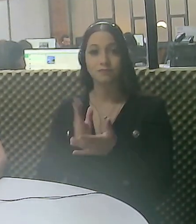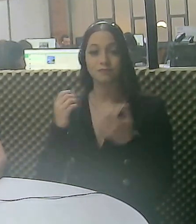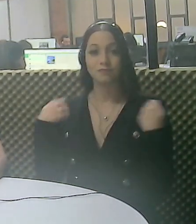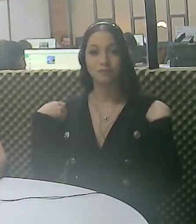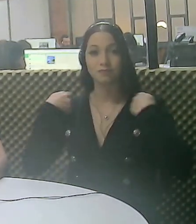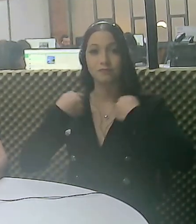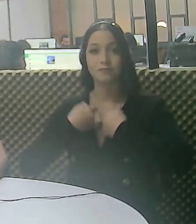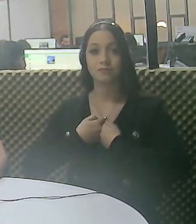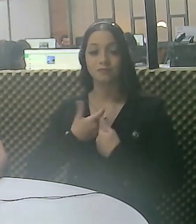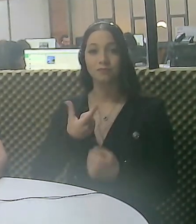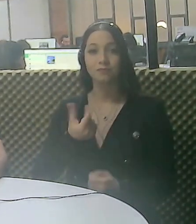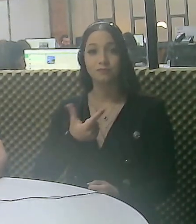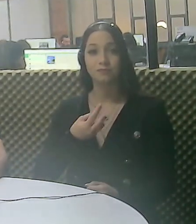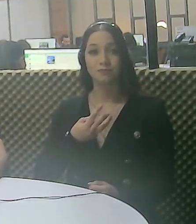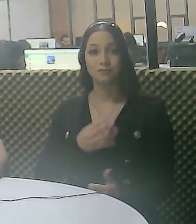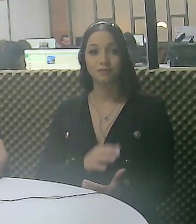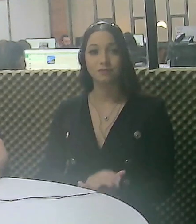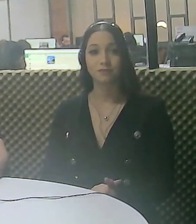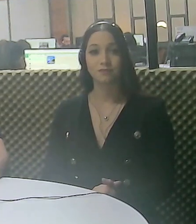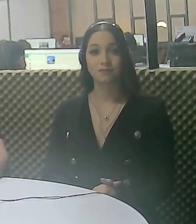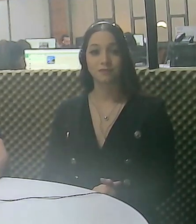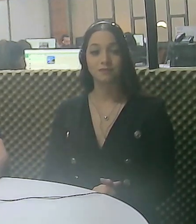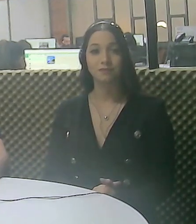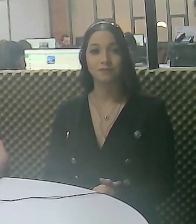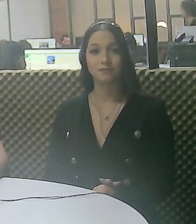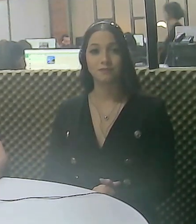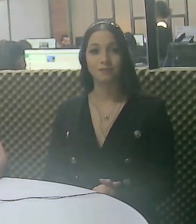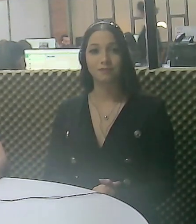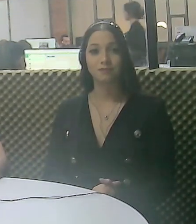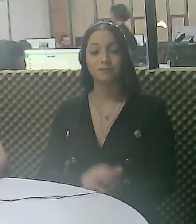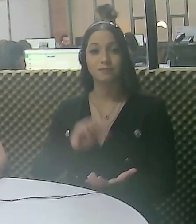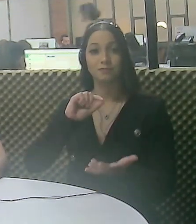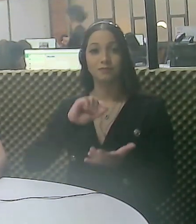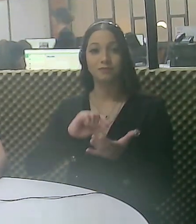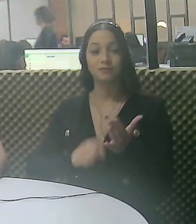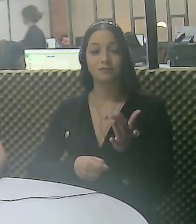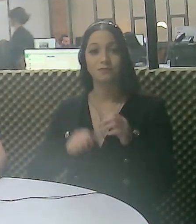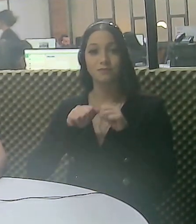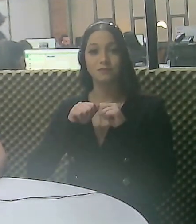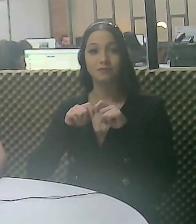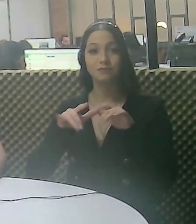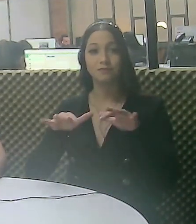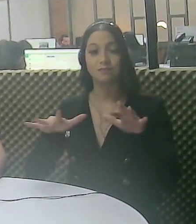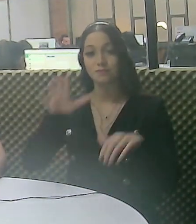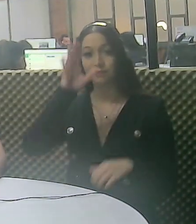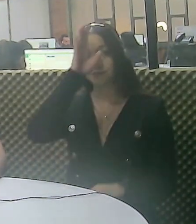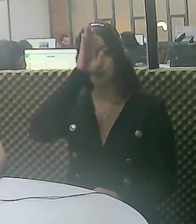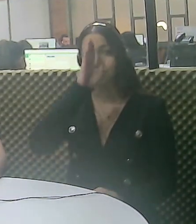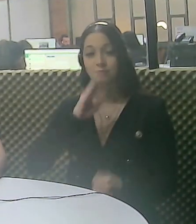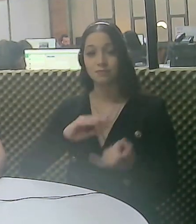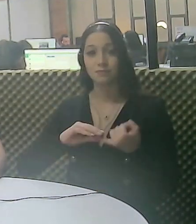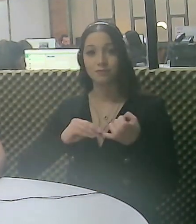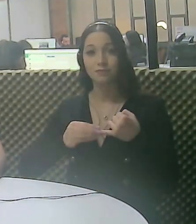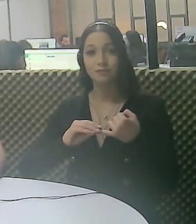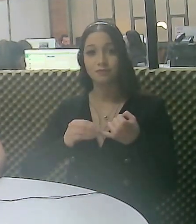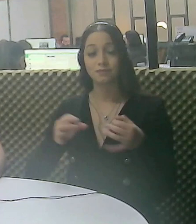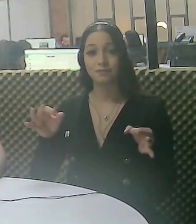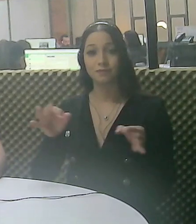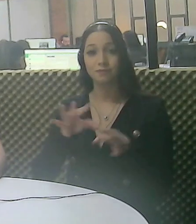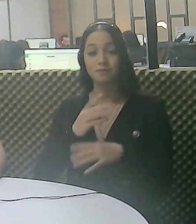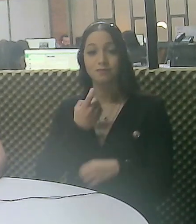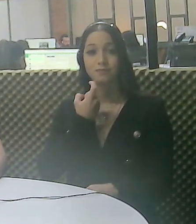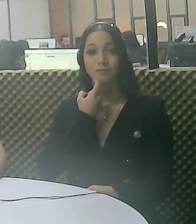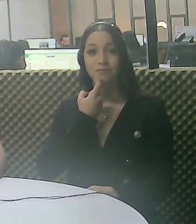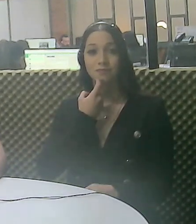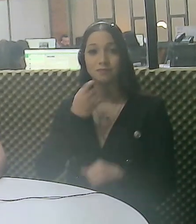Agasalho 2023. E ainda, cadastramento para distribuição gratuita de sementes de feijão termina